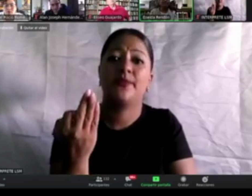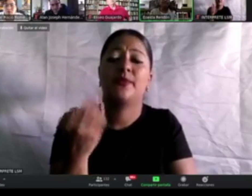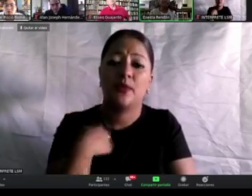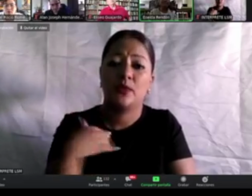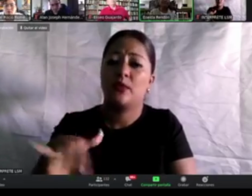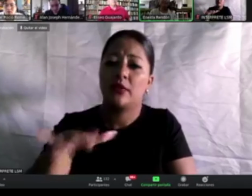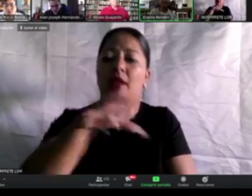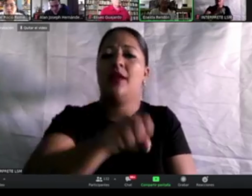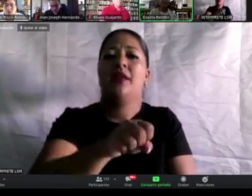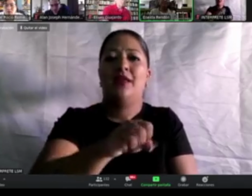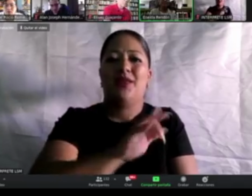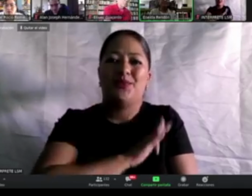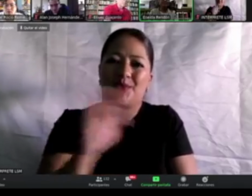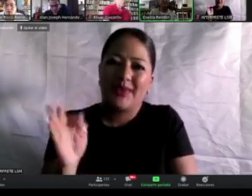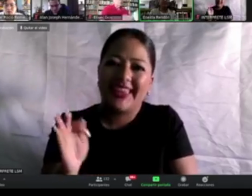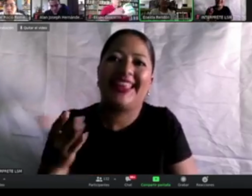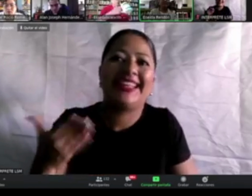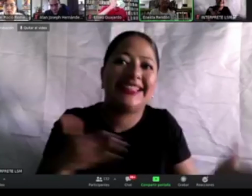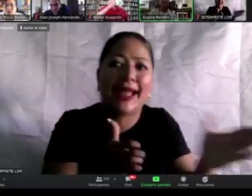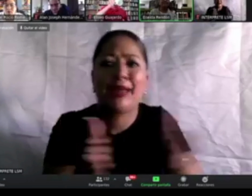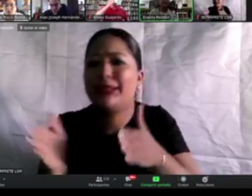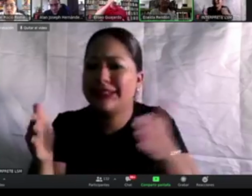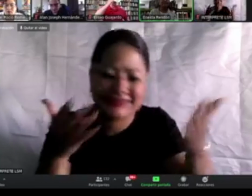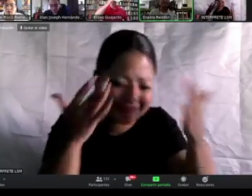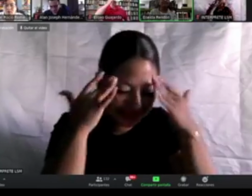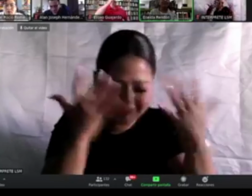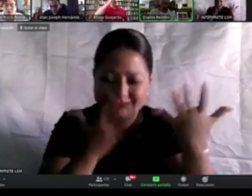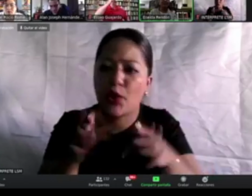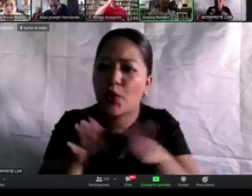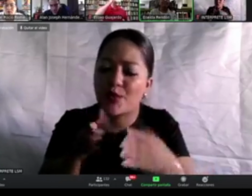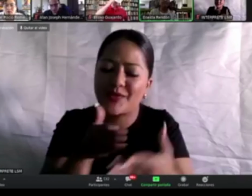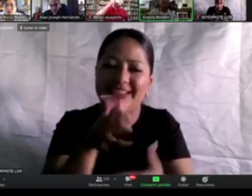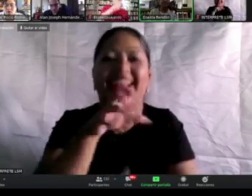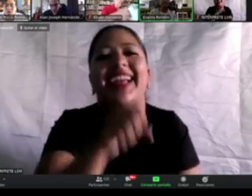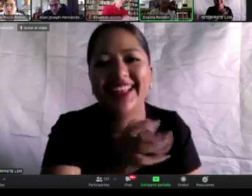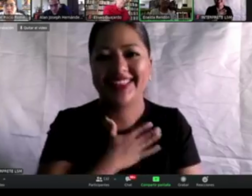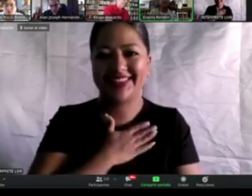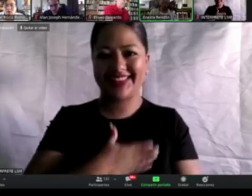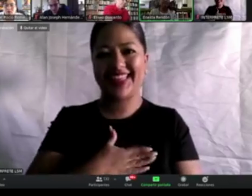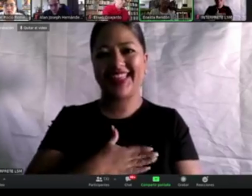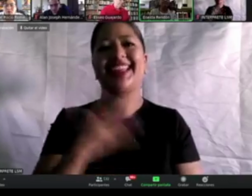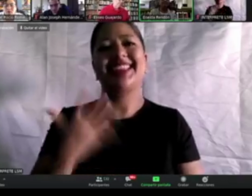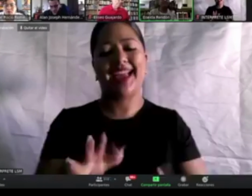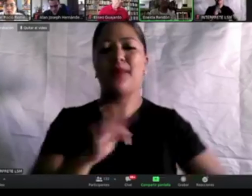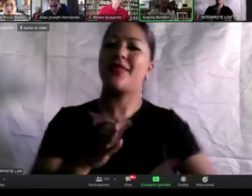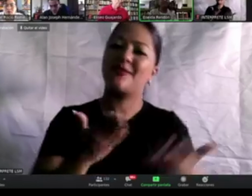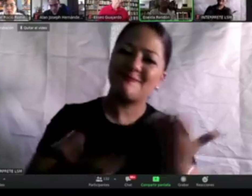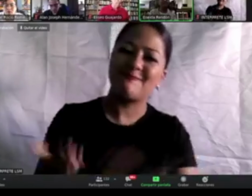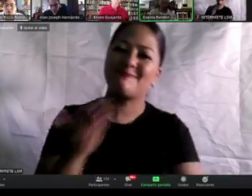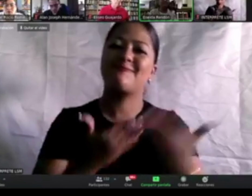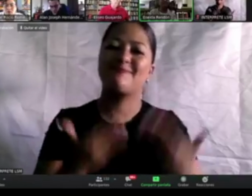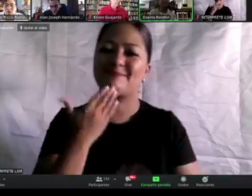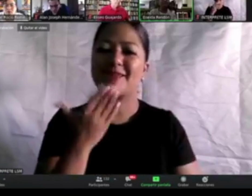o menos como el camino para enseñar de una manera amena o más bien compartir de una manera